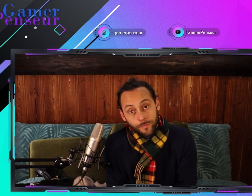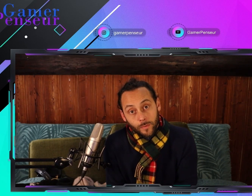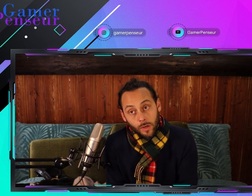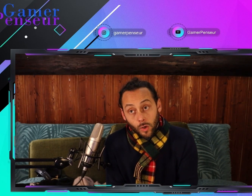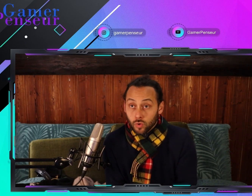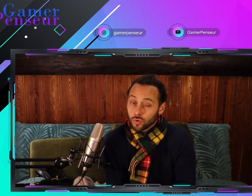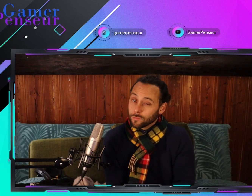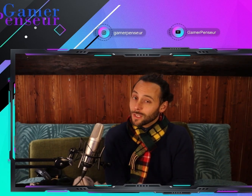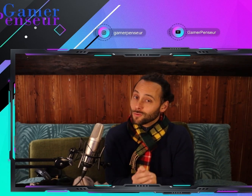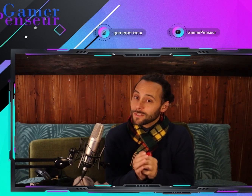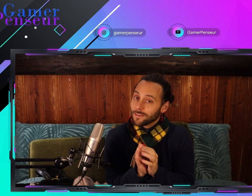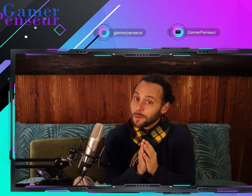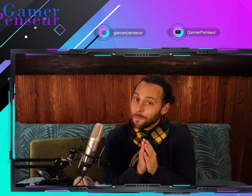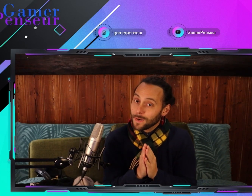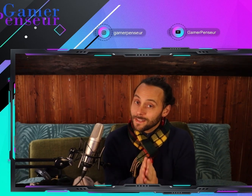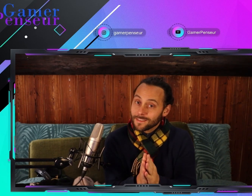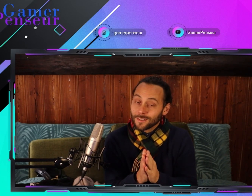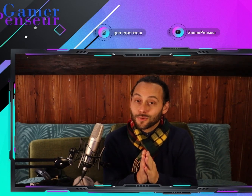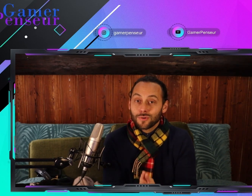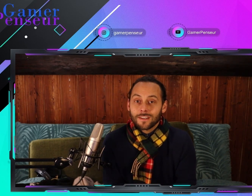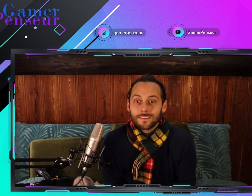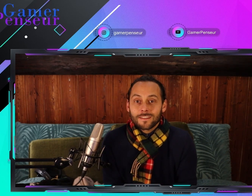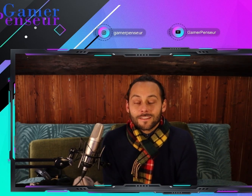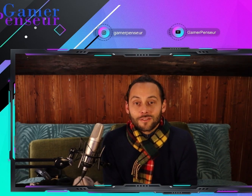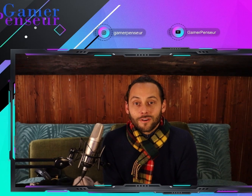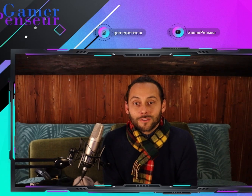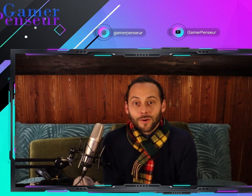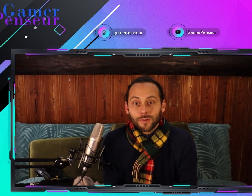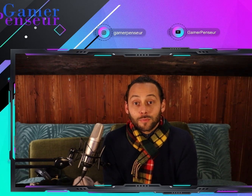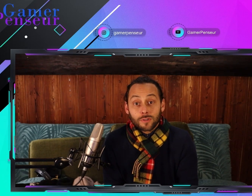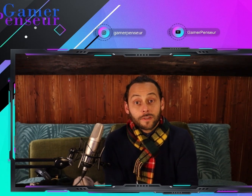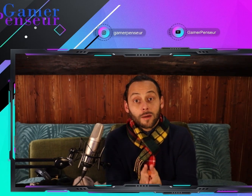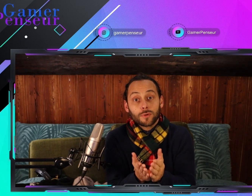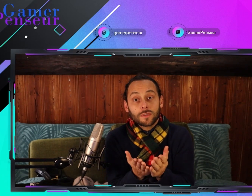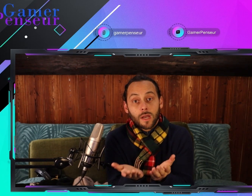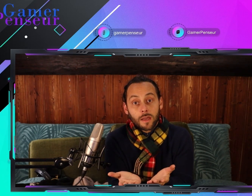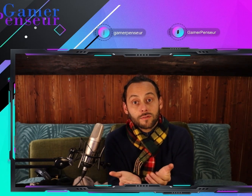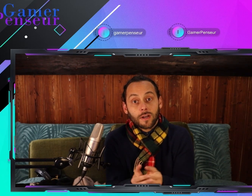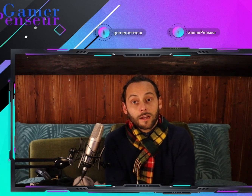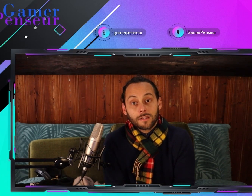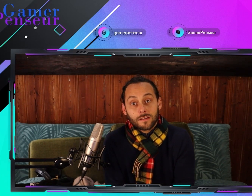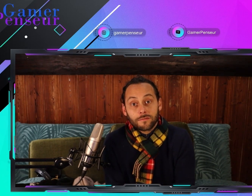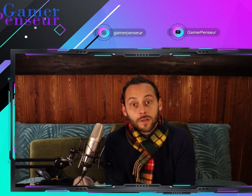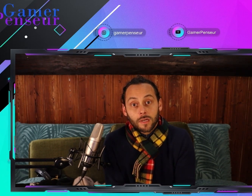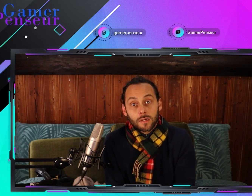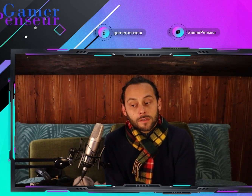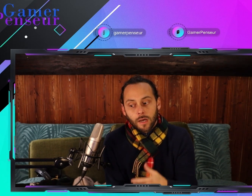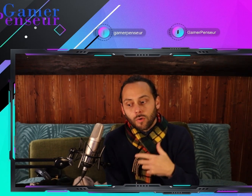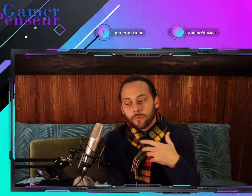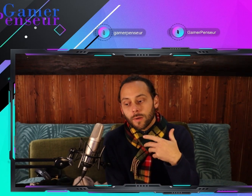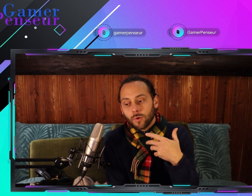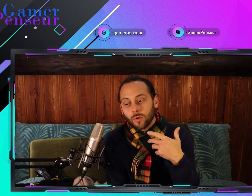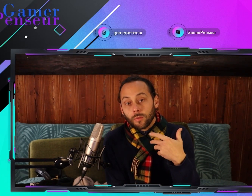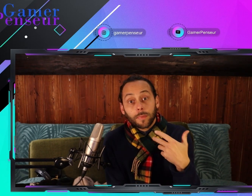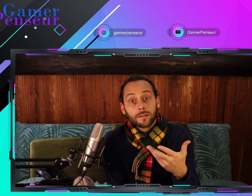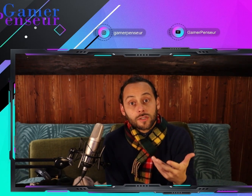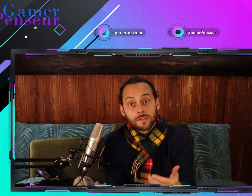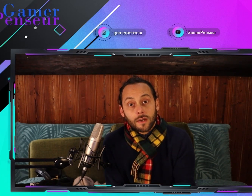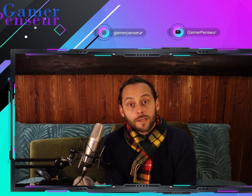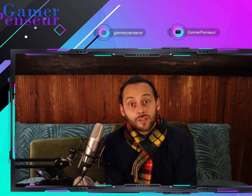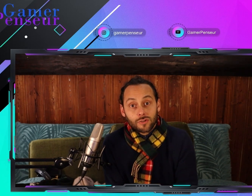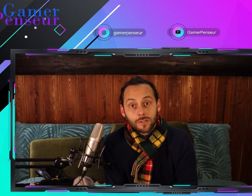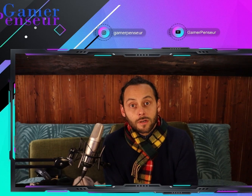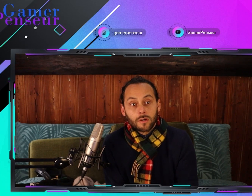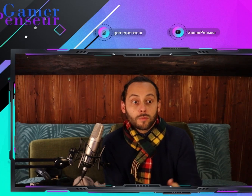YouTube. Je vous attends aussi avec plaisir tous les lundis à 19h30 pour se faire un petit live sur la LSF. C'est là qu'on peut vraiment partager